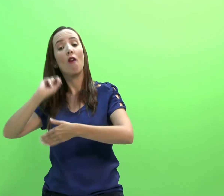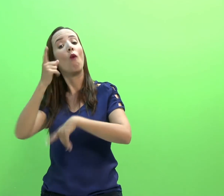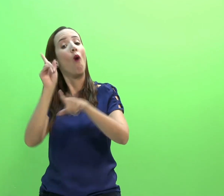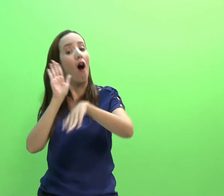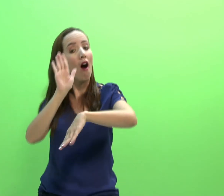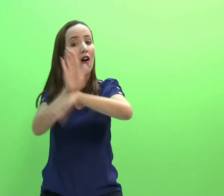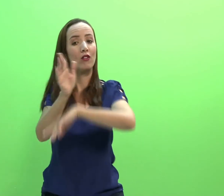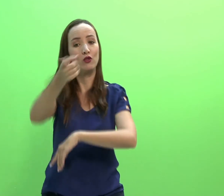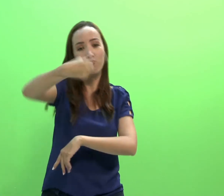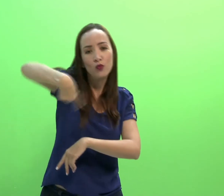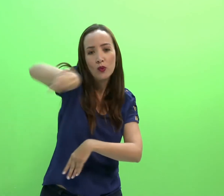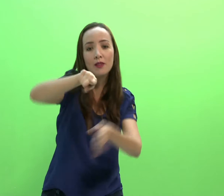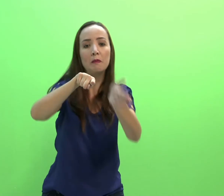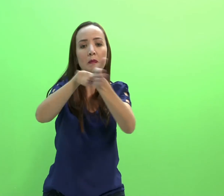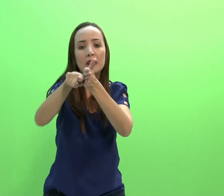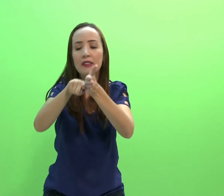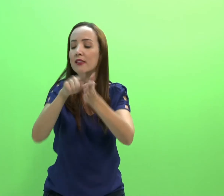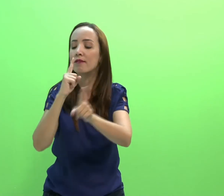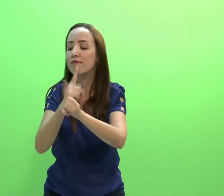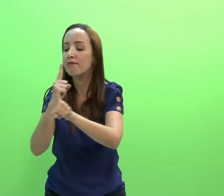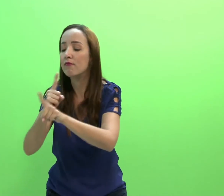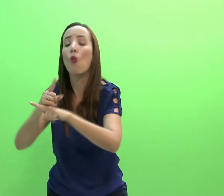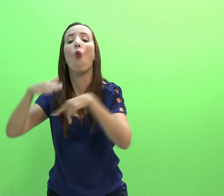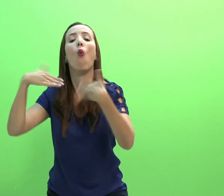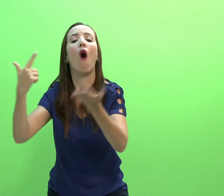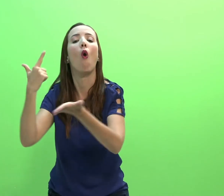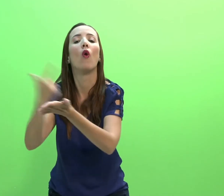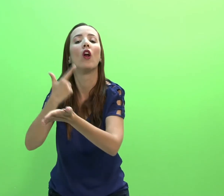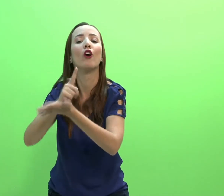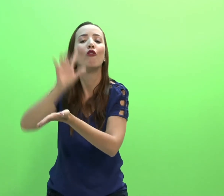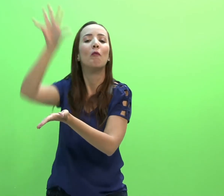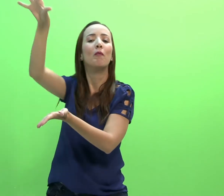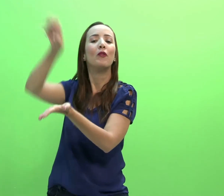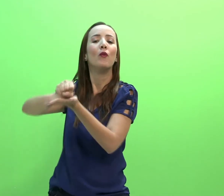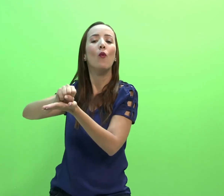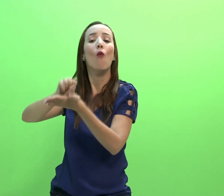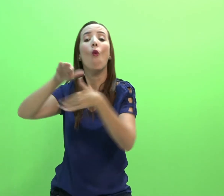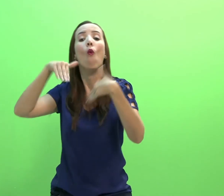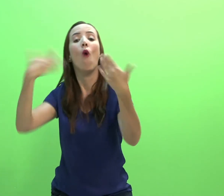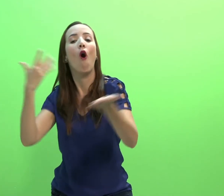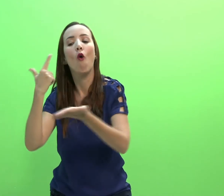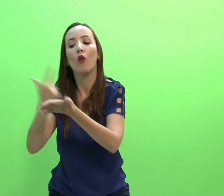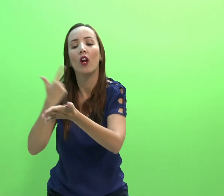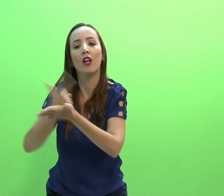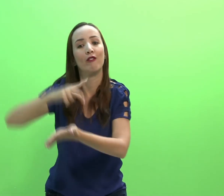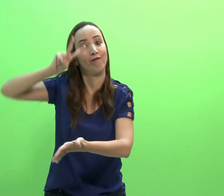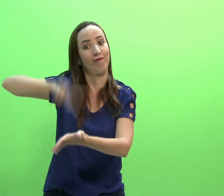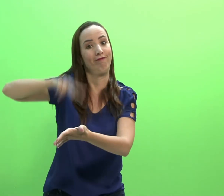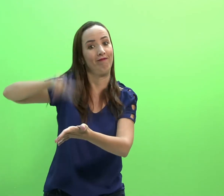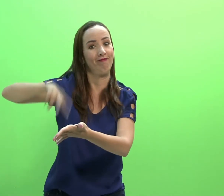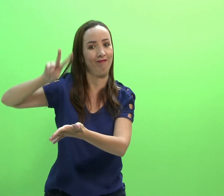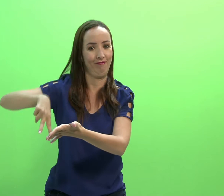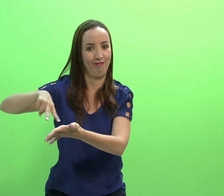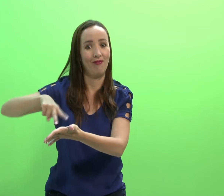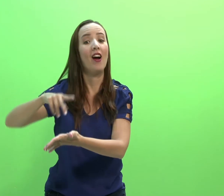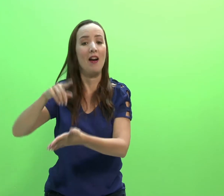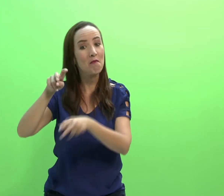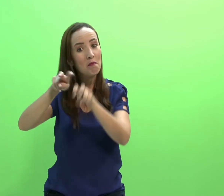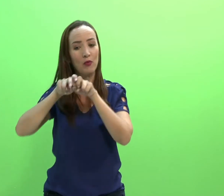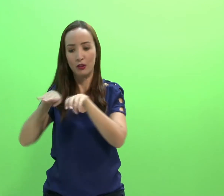é interessante que faça as referências, porque depois ficará mais fácil para que você possa saber onde você